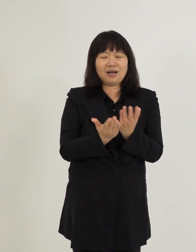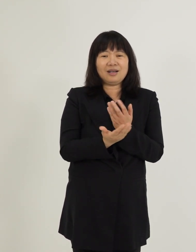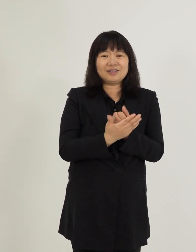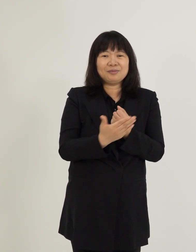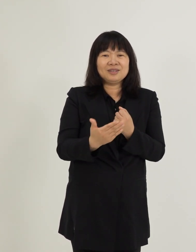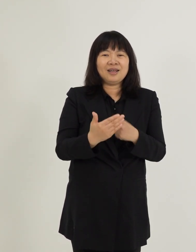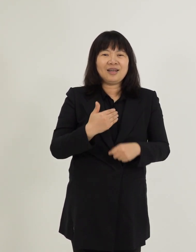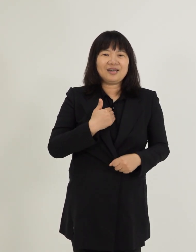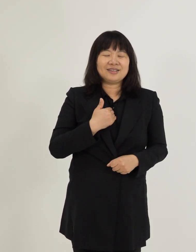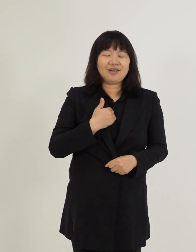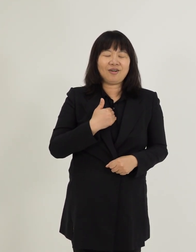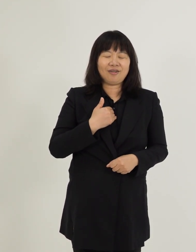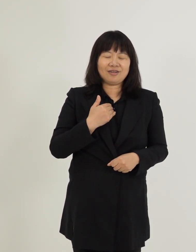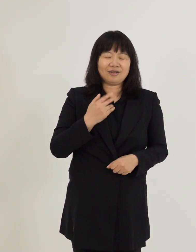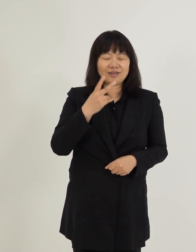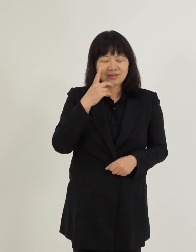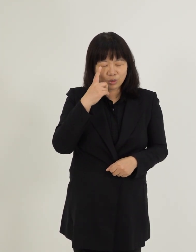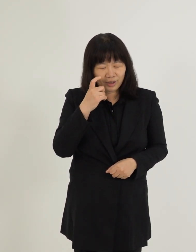일어나십시다.